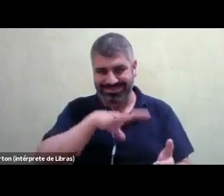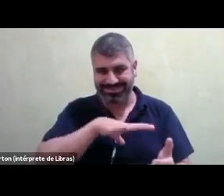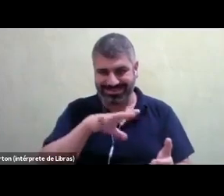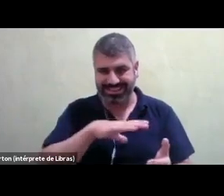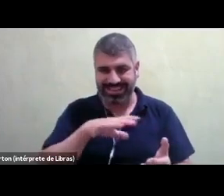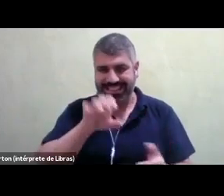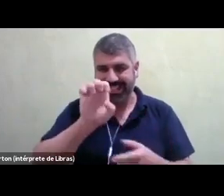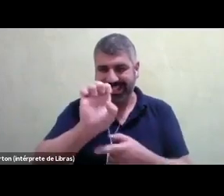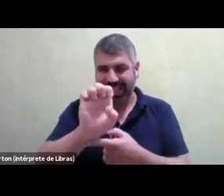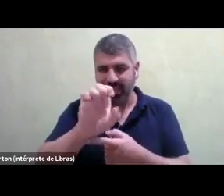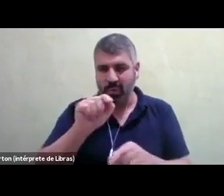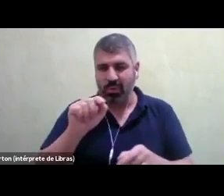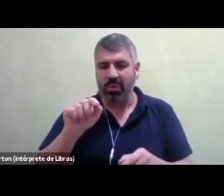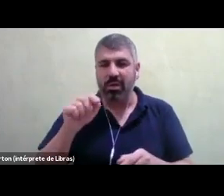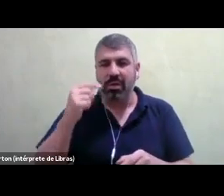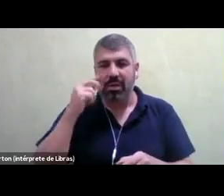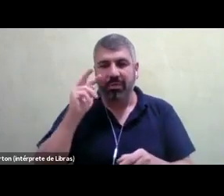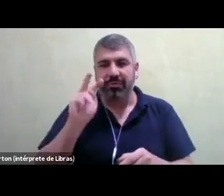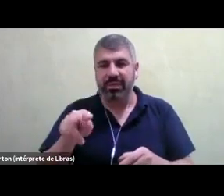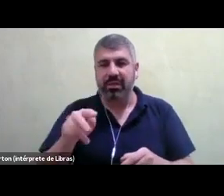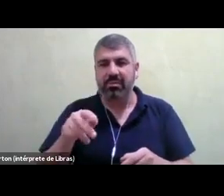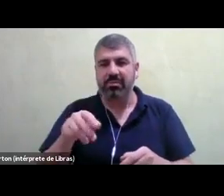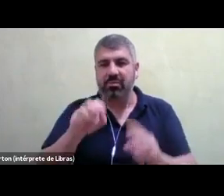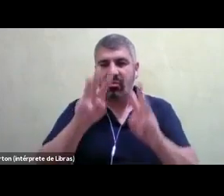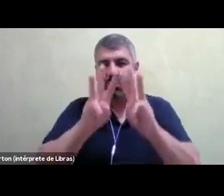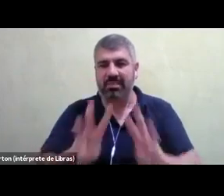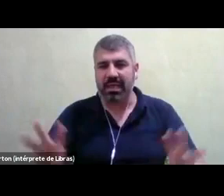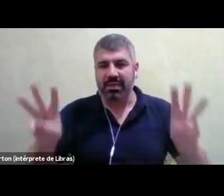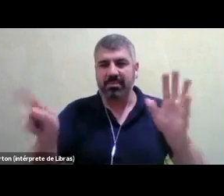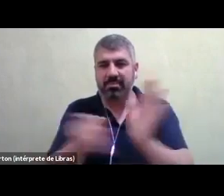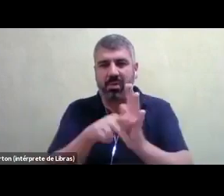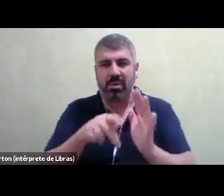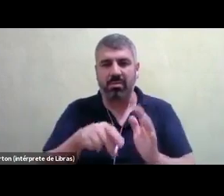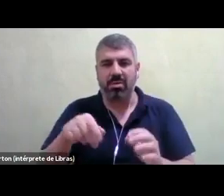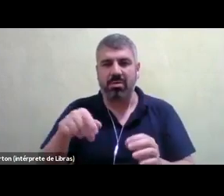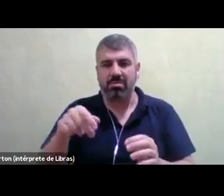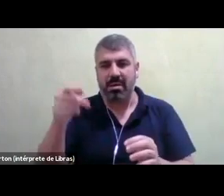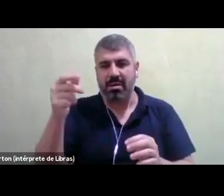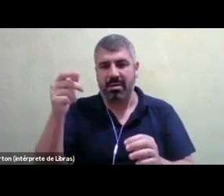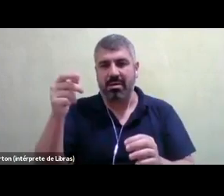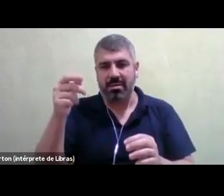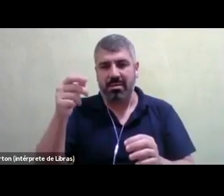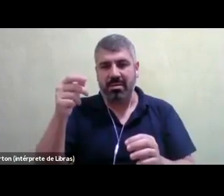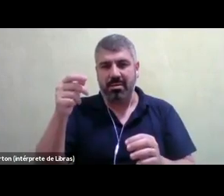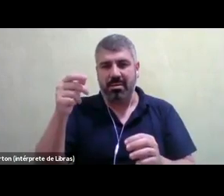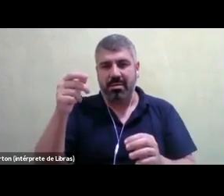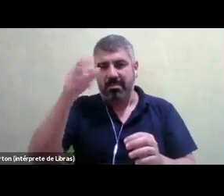isso eu olhei no site da prefeitura, né, de São Paulo, nós temos